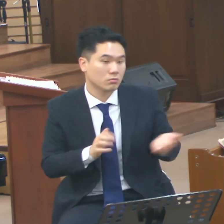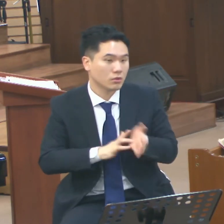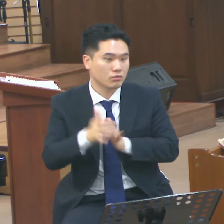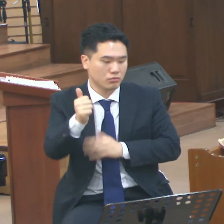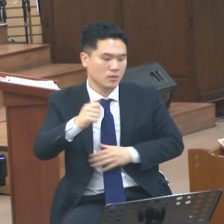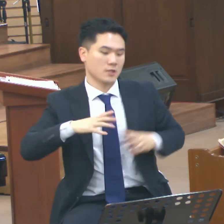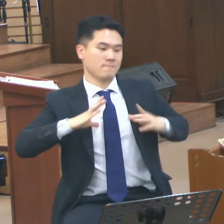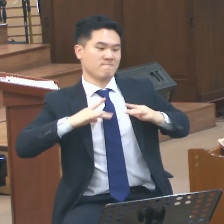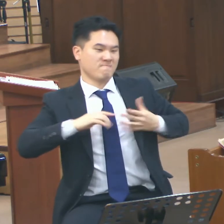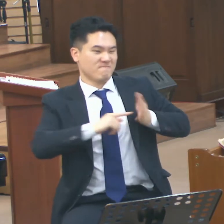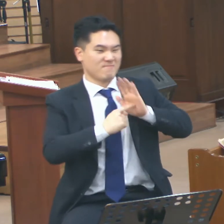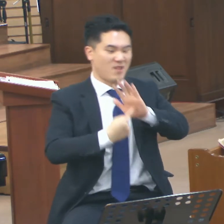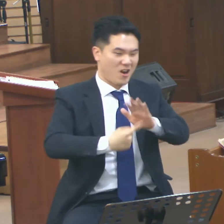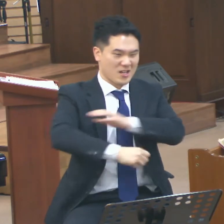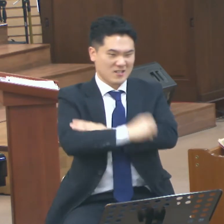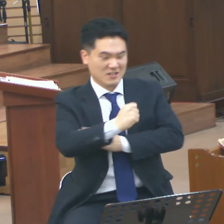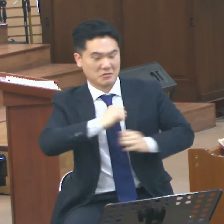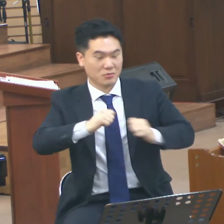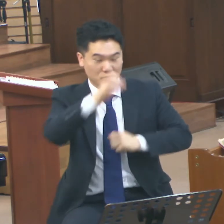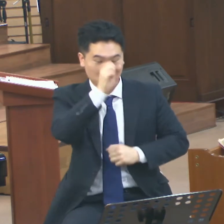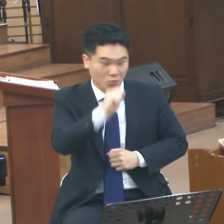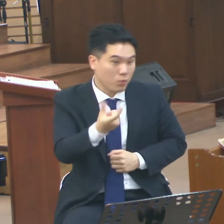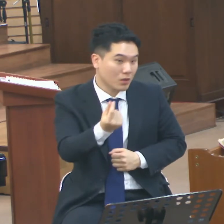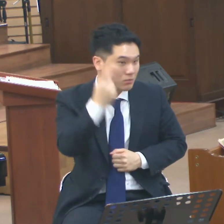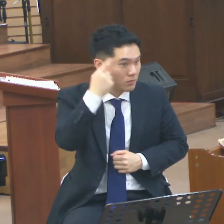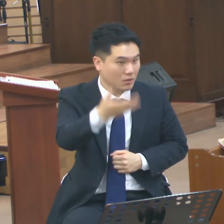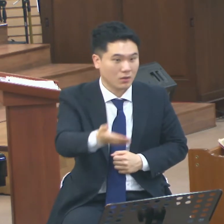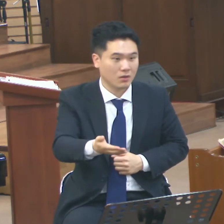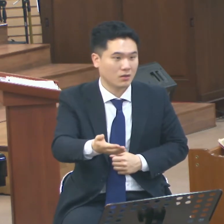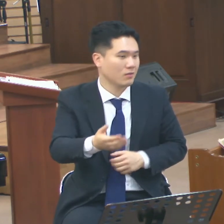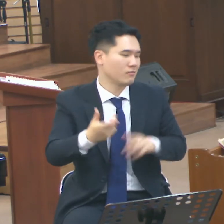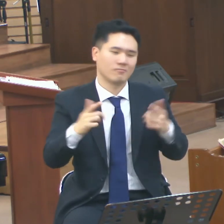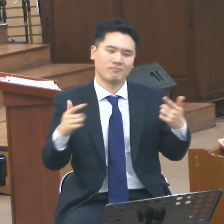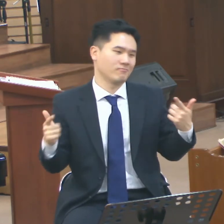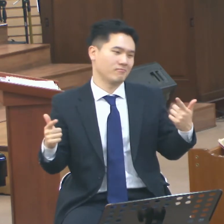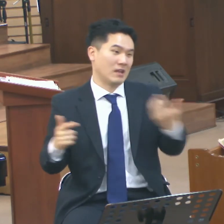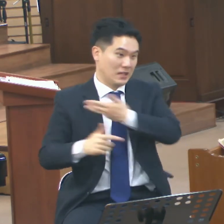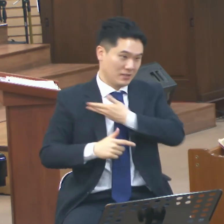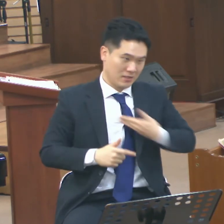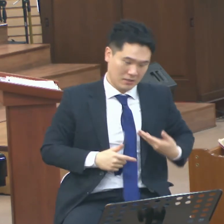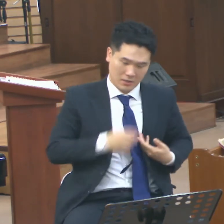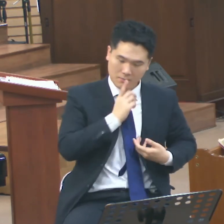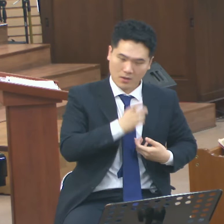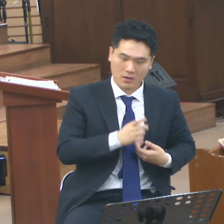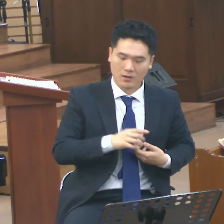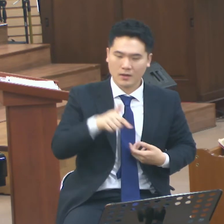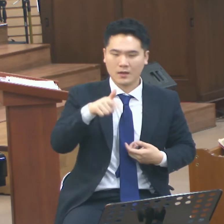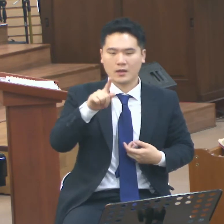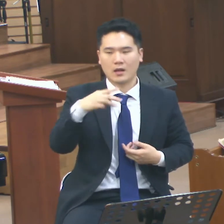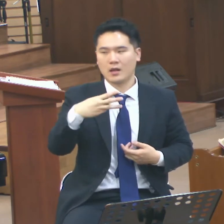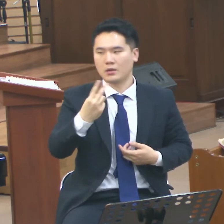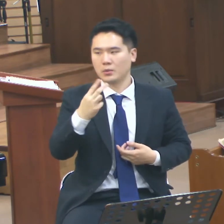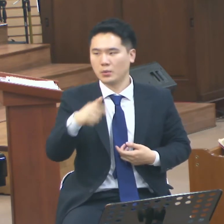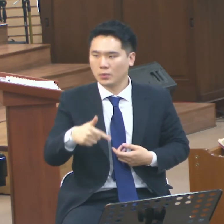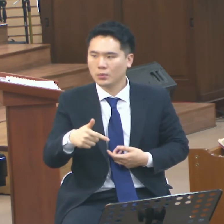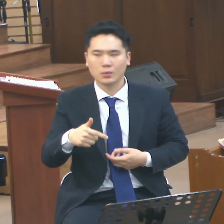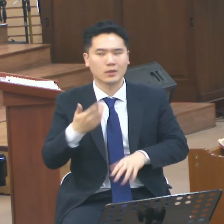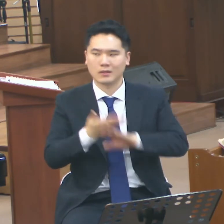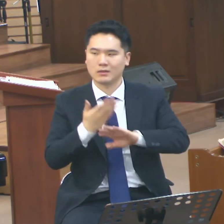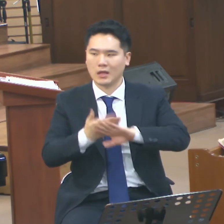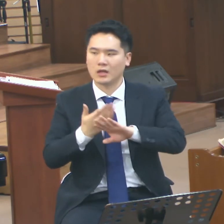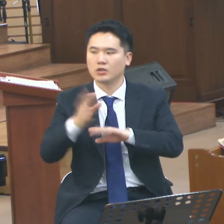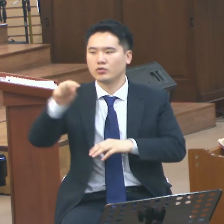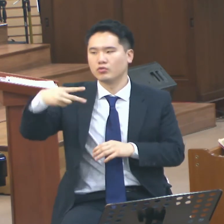읽어보면 사실 그렇지 않아요. 제자 중 한 사람이 이런 말을 했어요. 가룟 아닌 유다. 유다가 2명이 있었는데